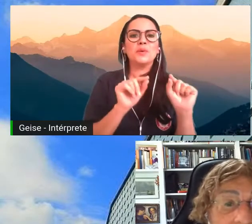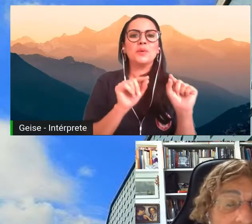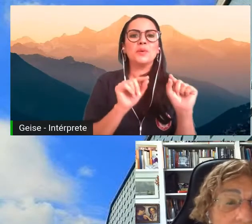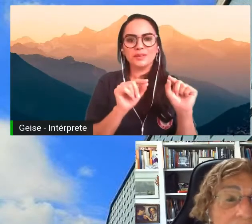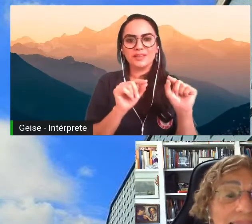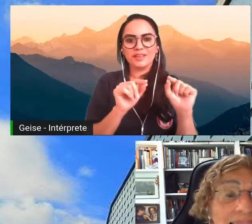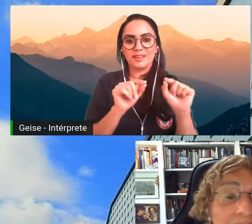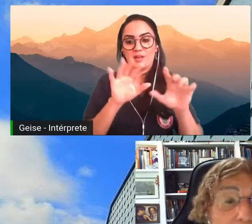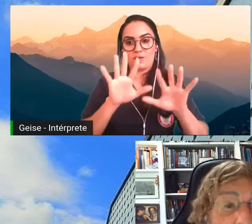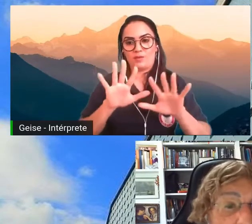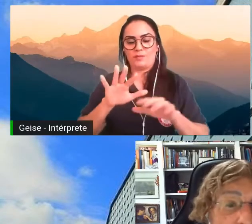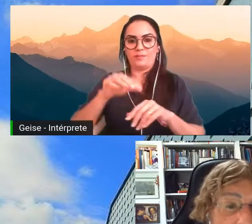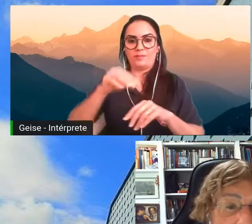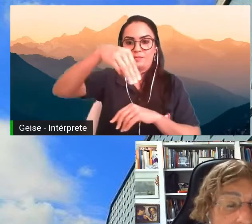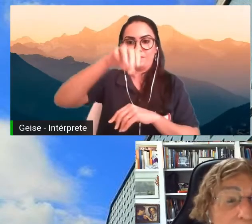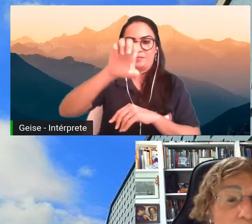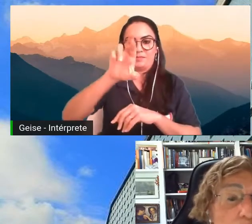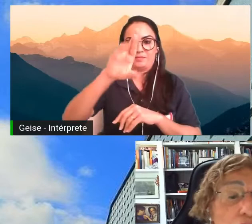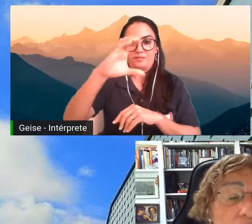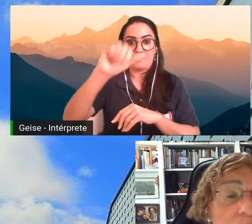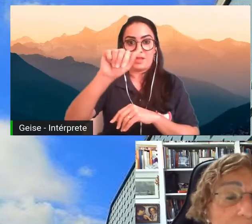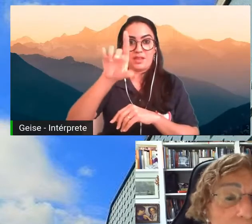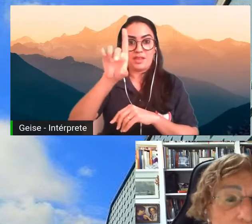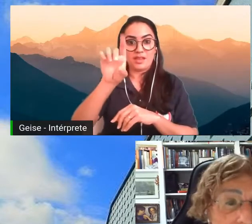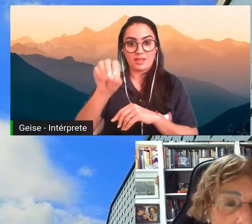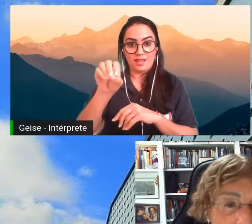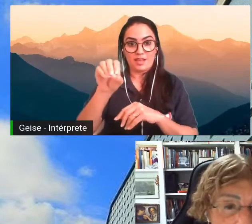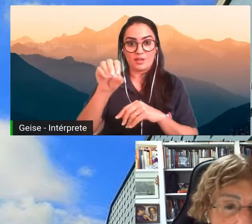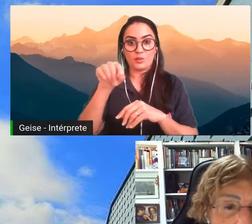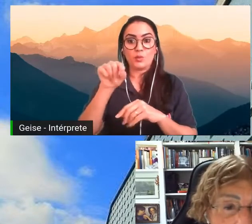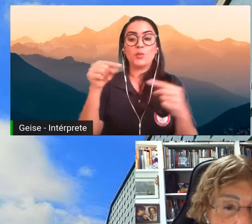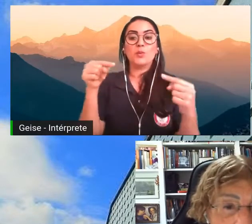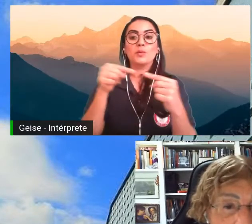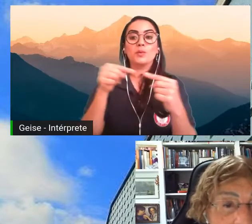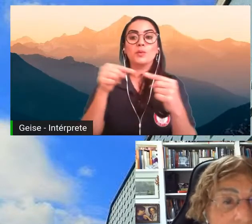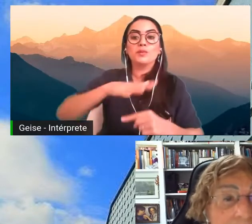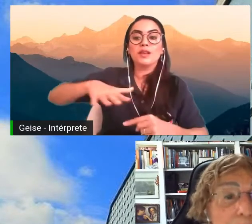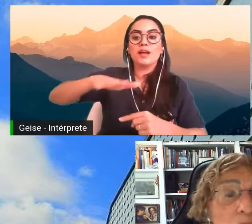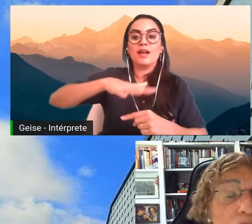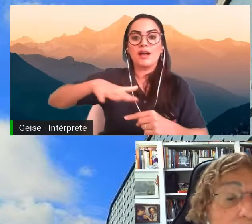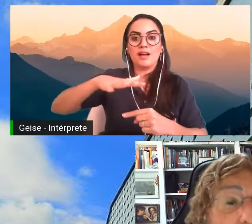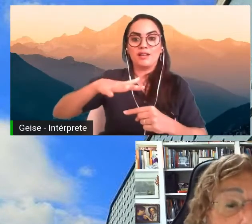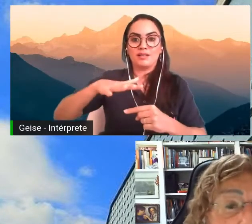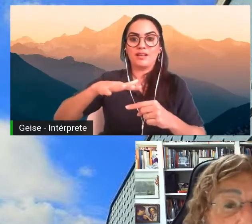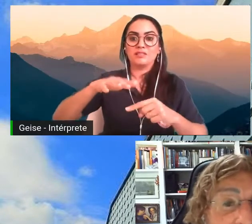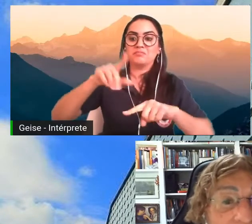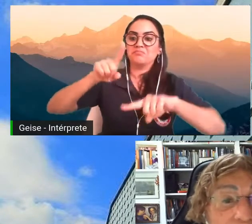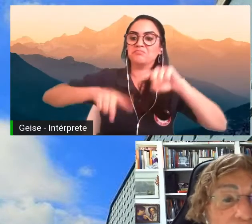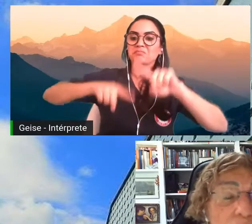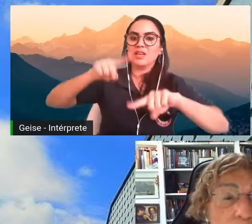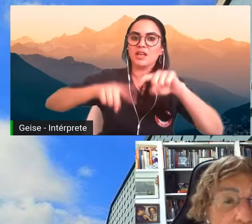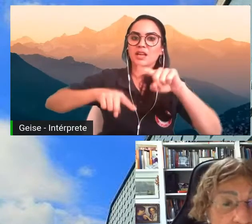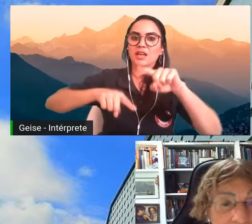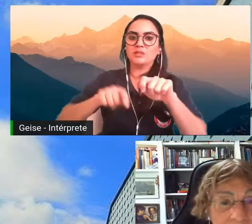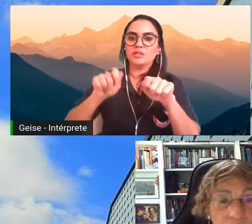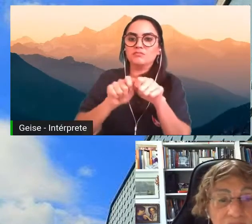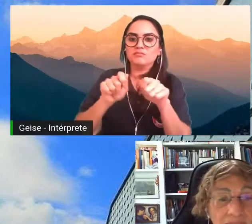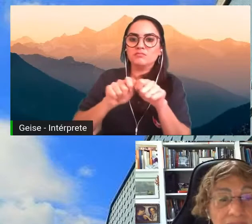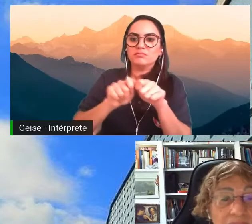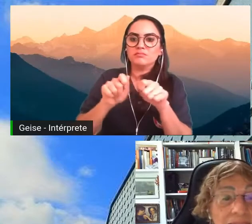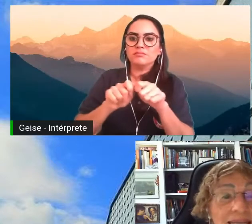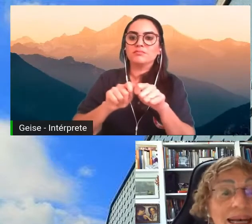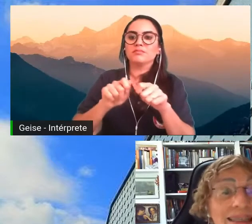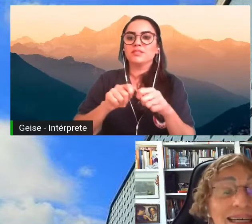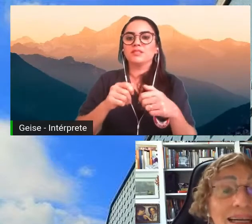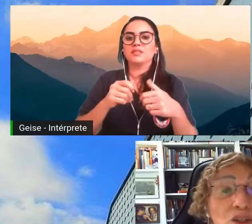produção e da reprodução, da produção de mercadorias, da reprodução dos processos que produzem